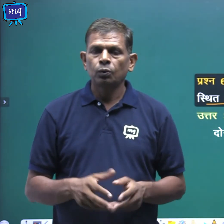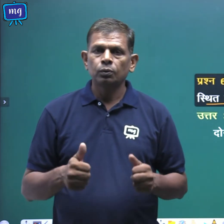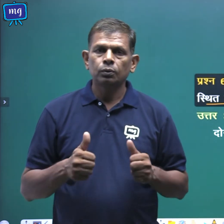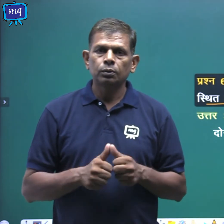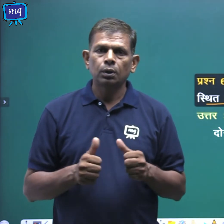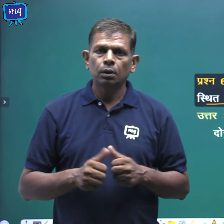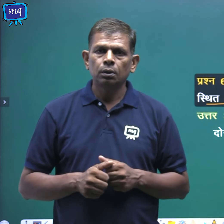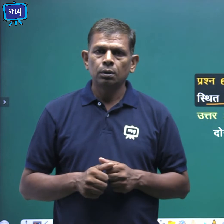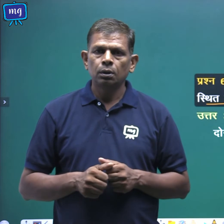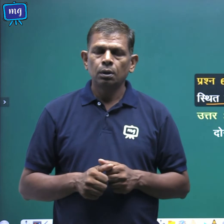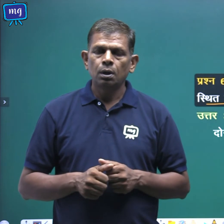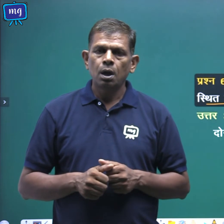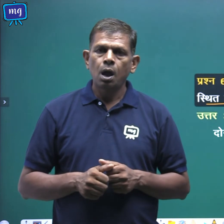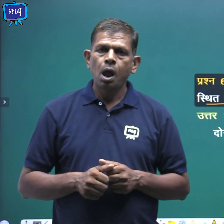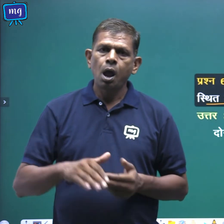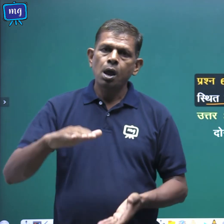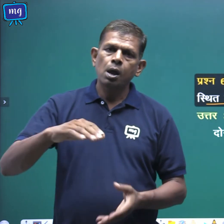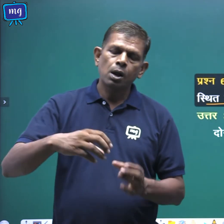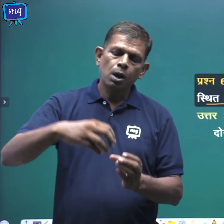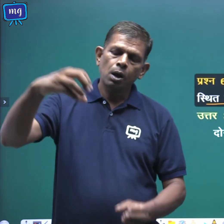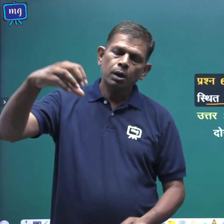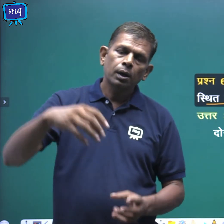उत्तर, छड़ चुंबक के